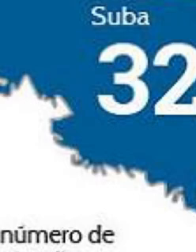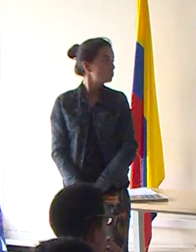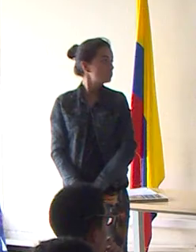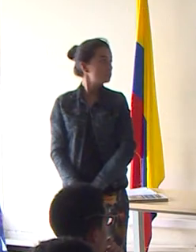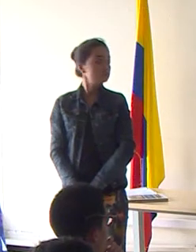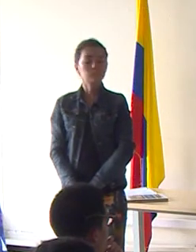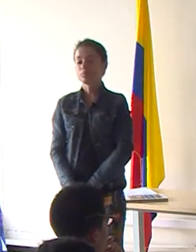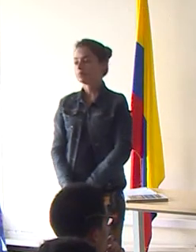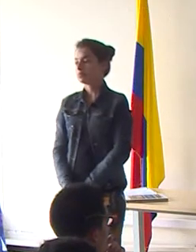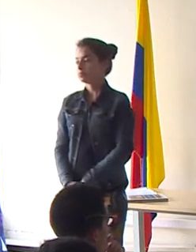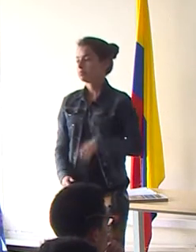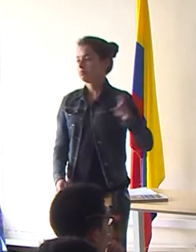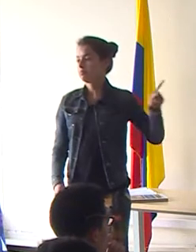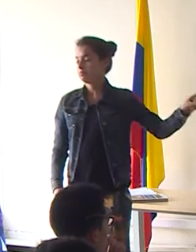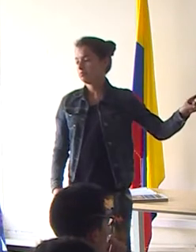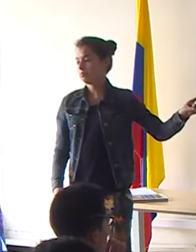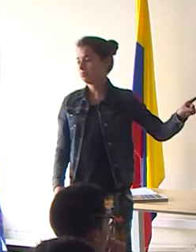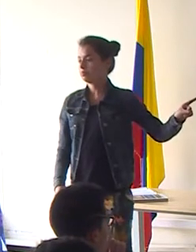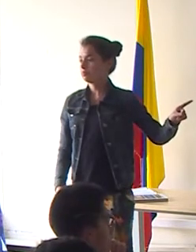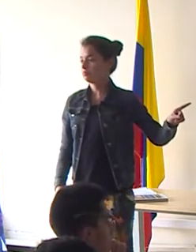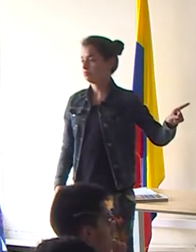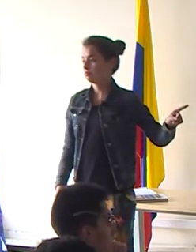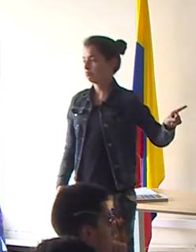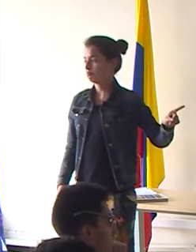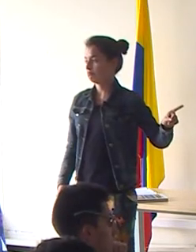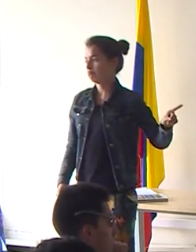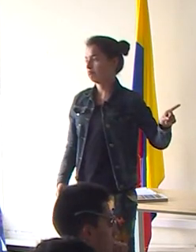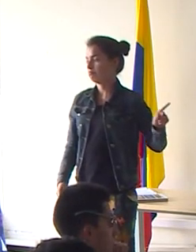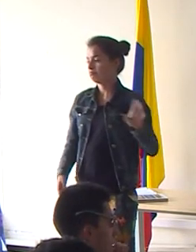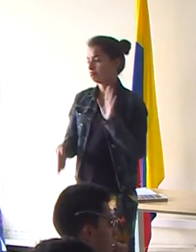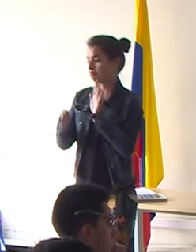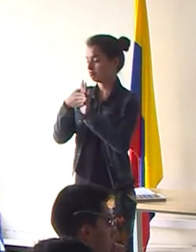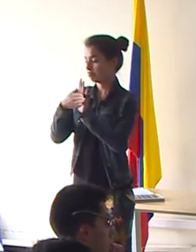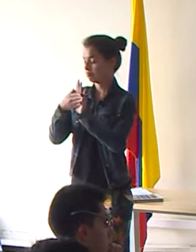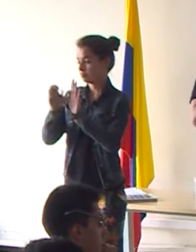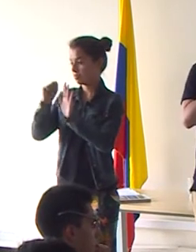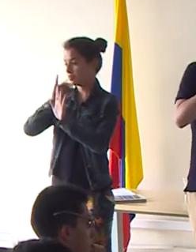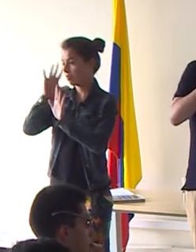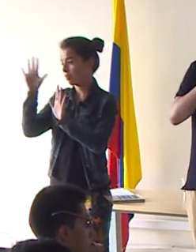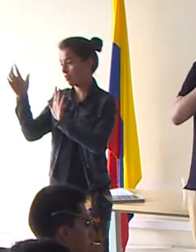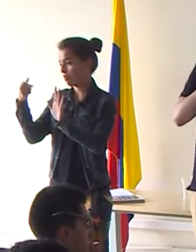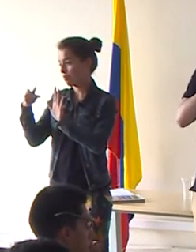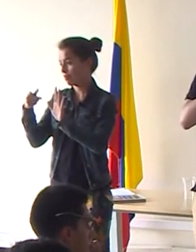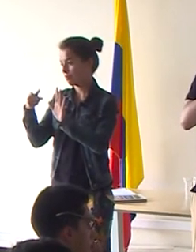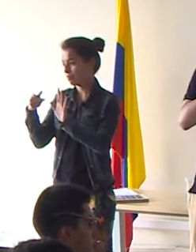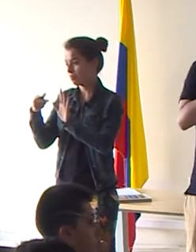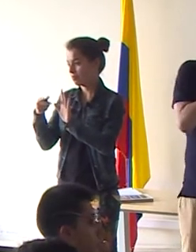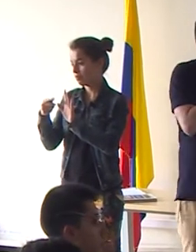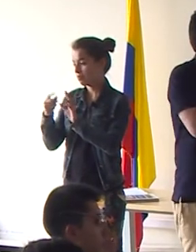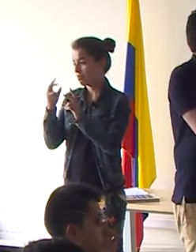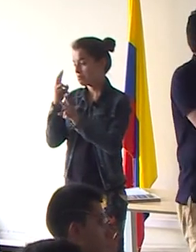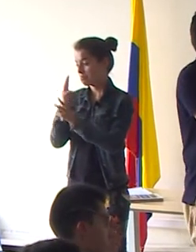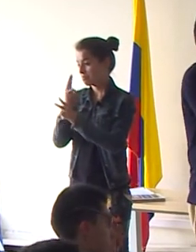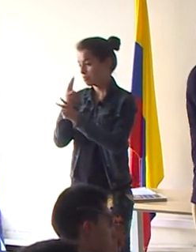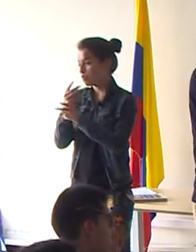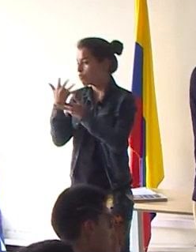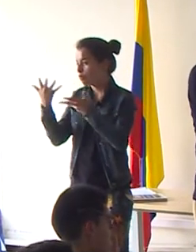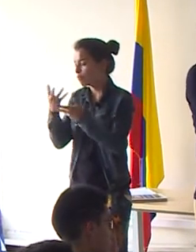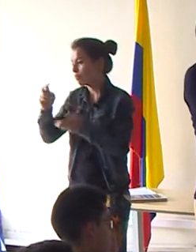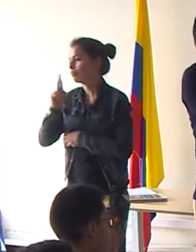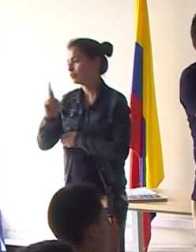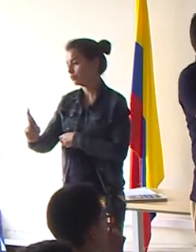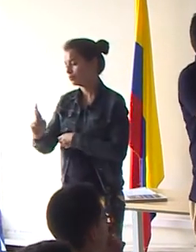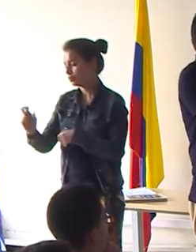la espectacularidad si bien serán muchísimos más episodios de inseguridad en el sur pero